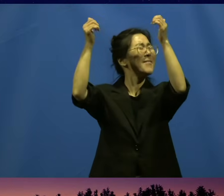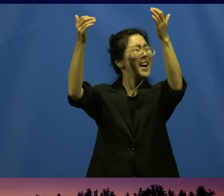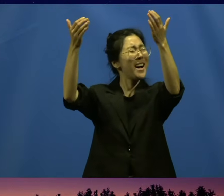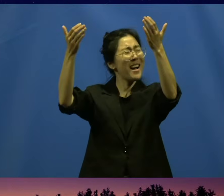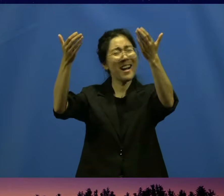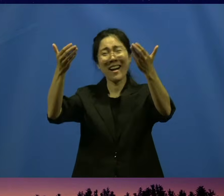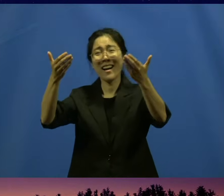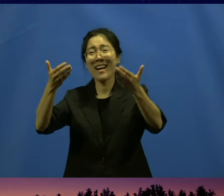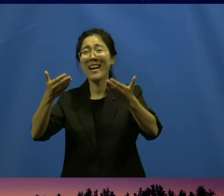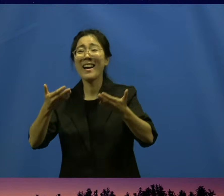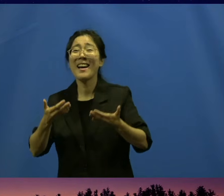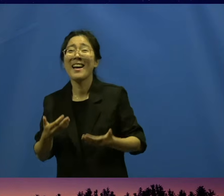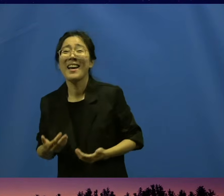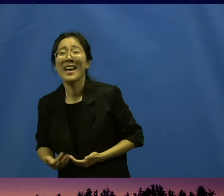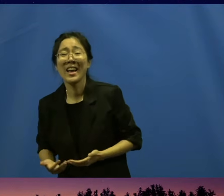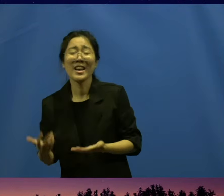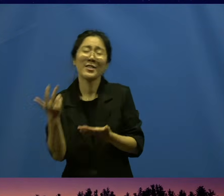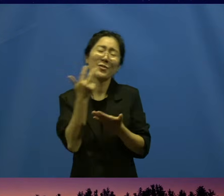구원받았네.